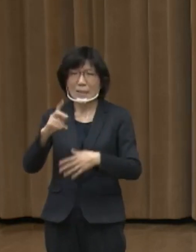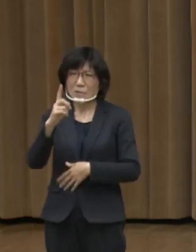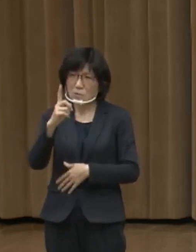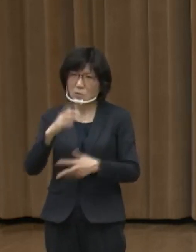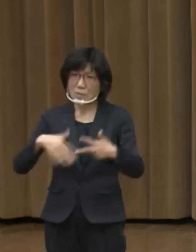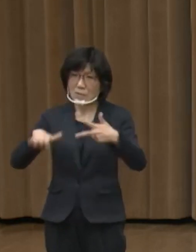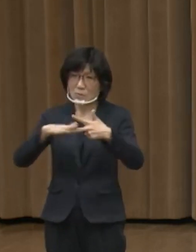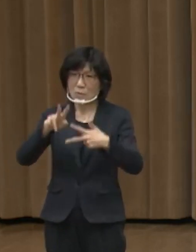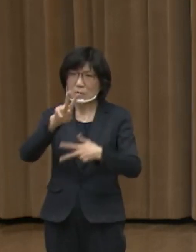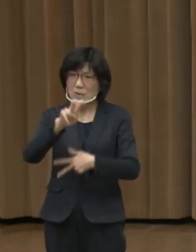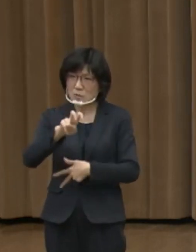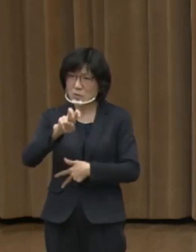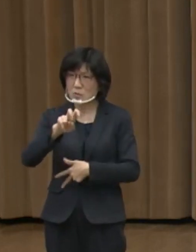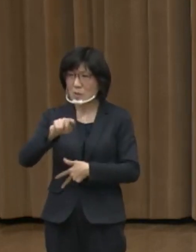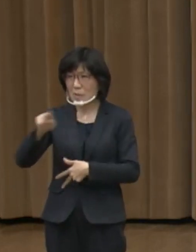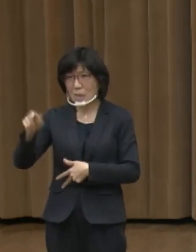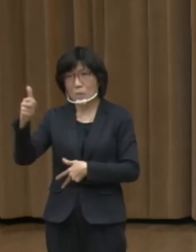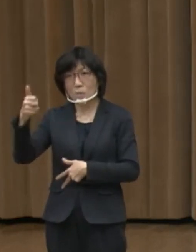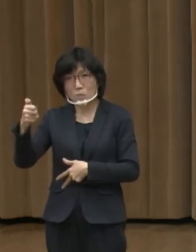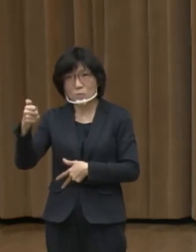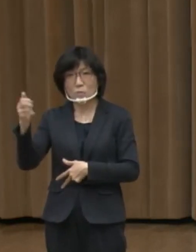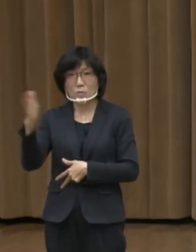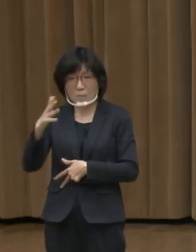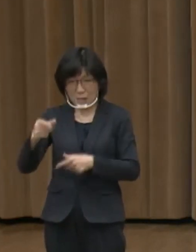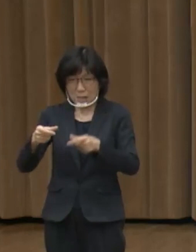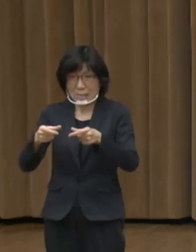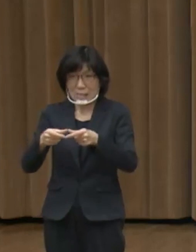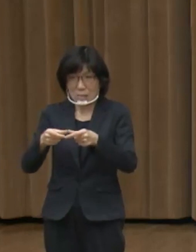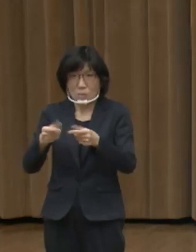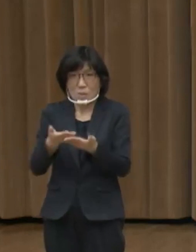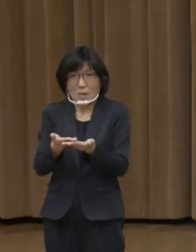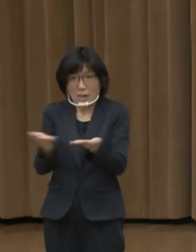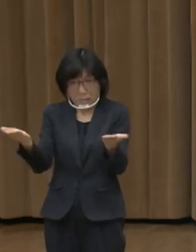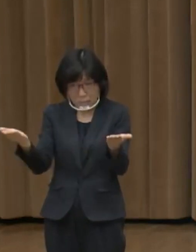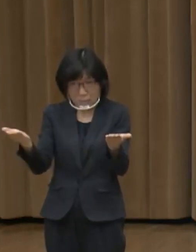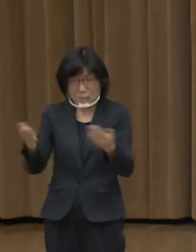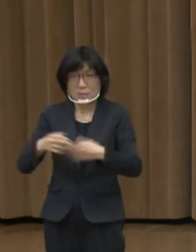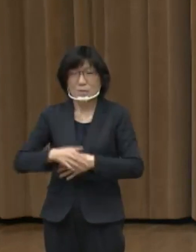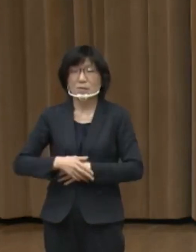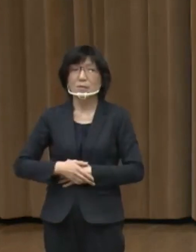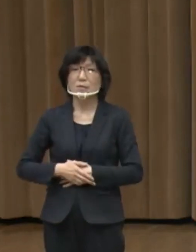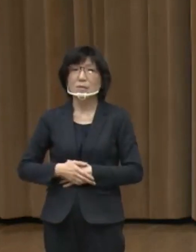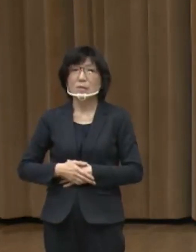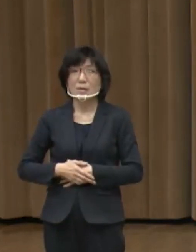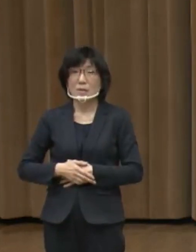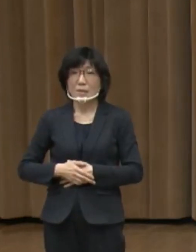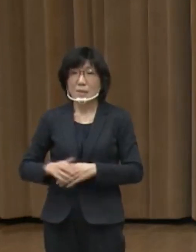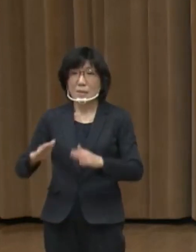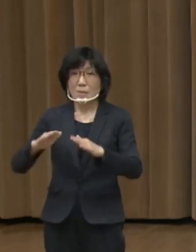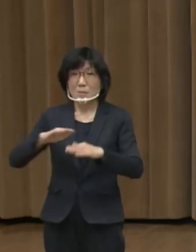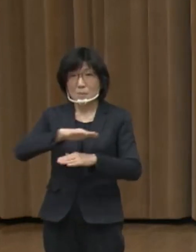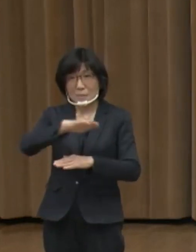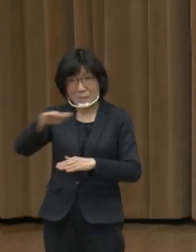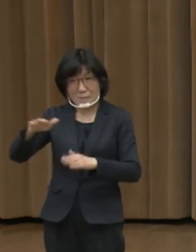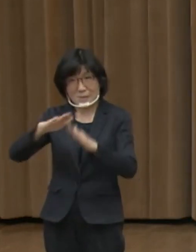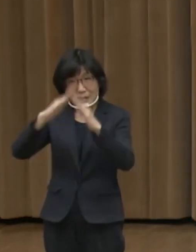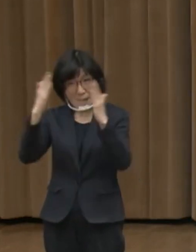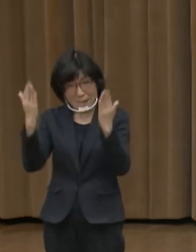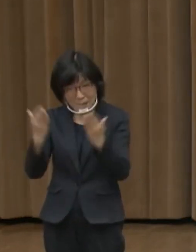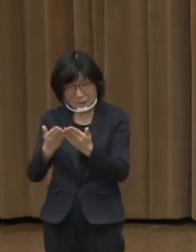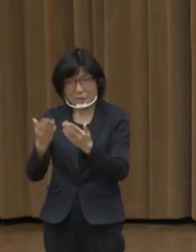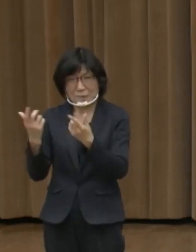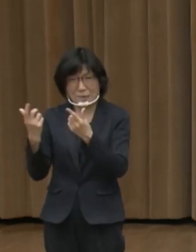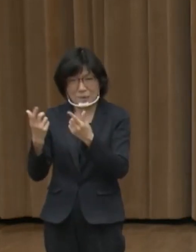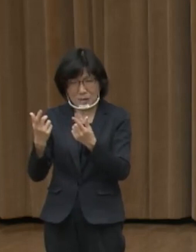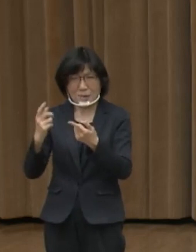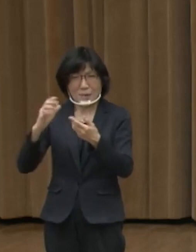たり20個から50個程度の配布となります。これは全員の方に定期的に検査をする